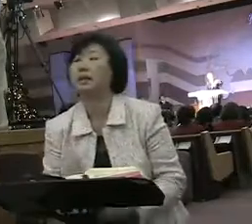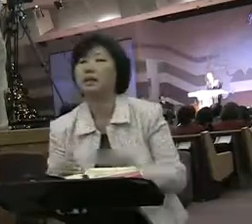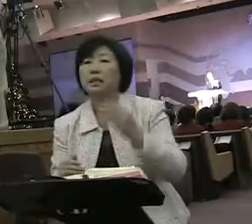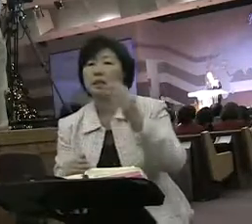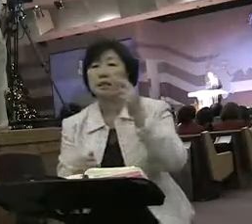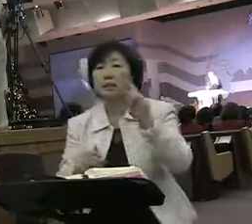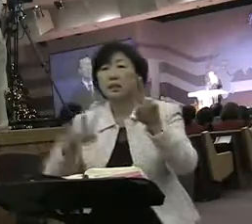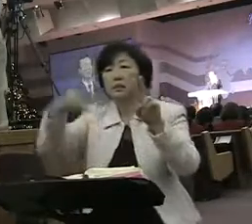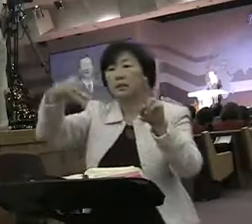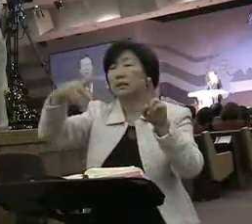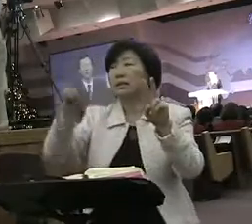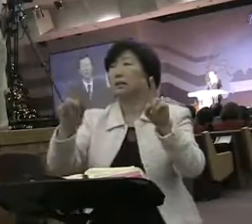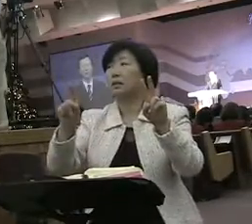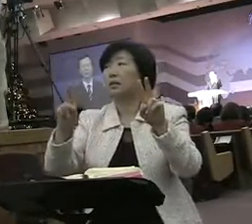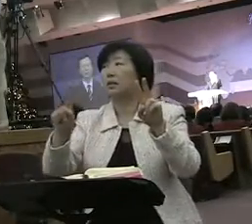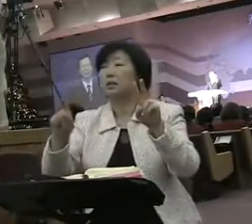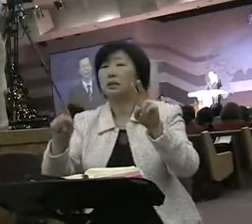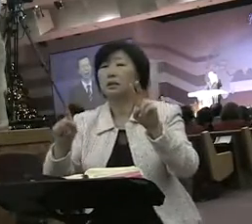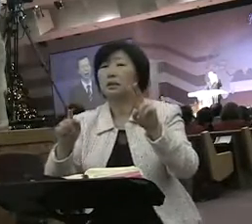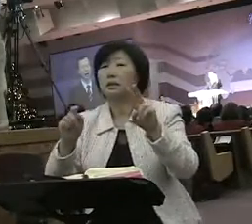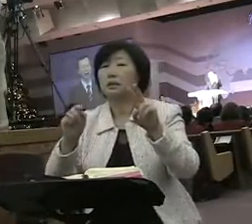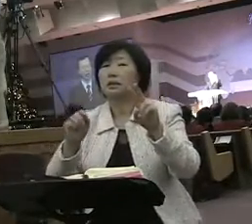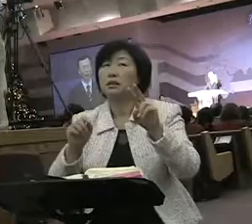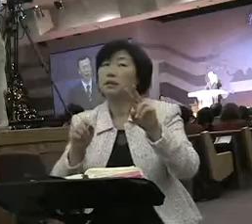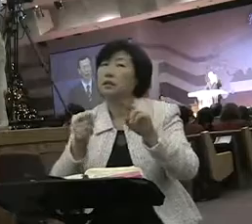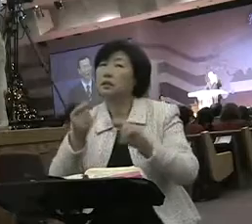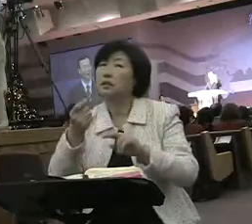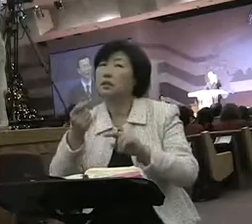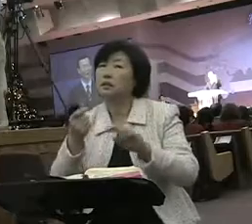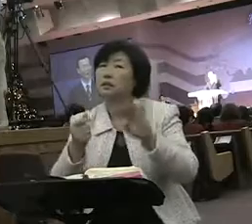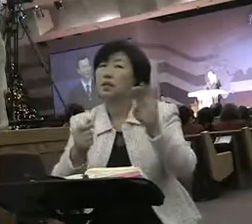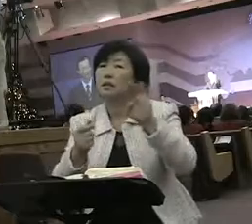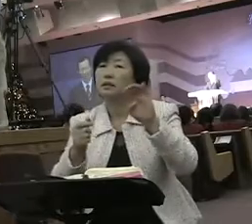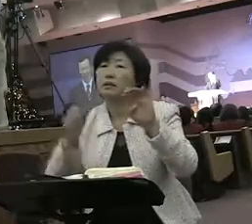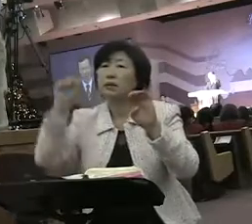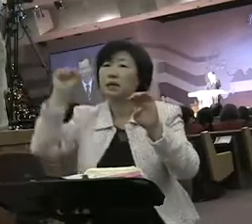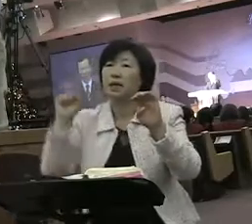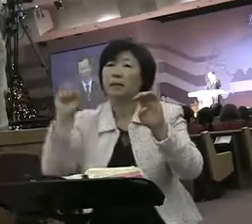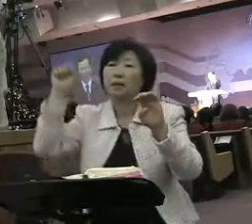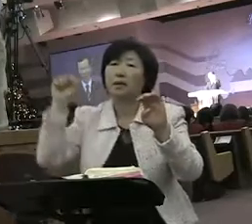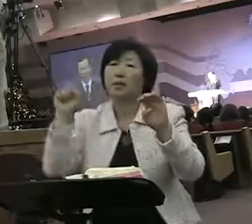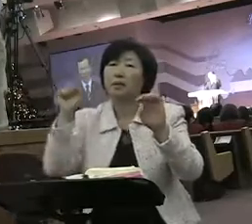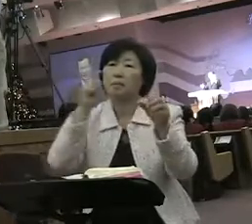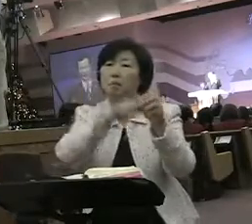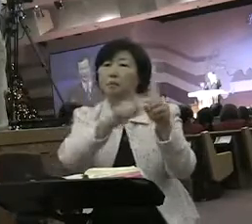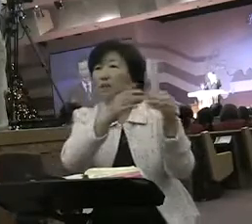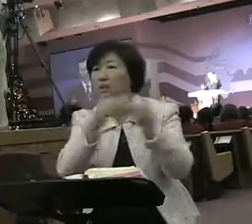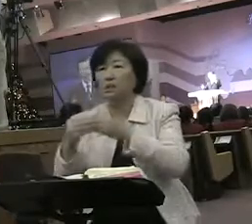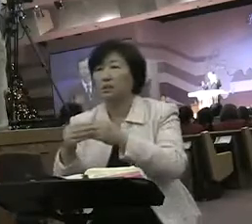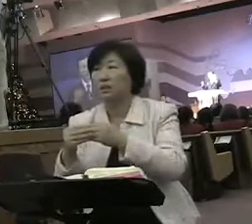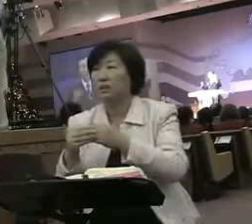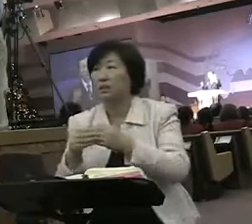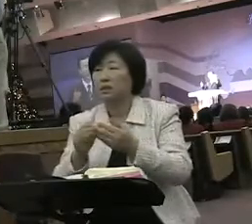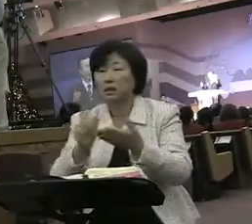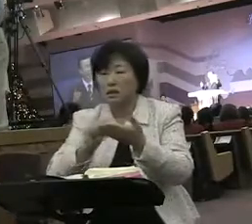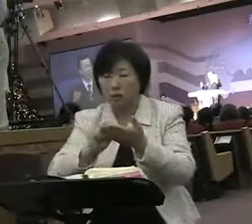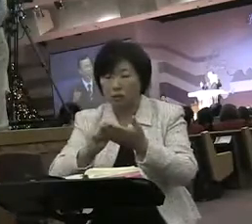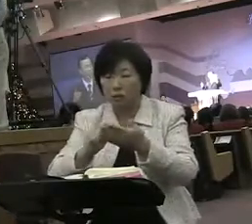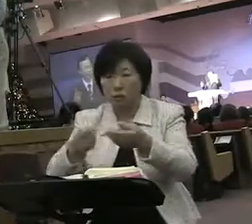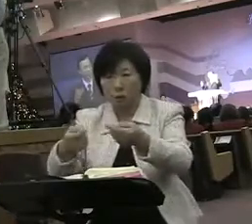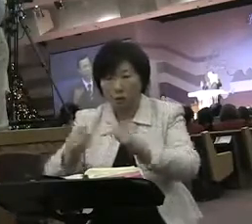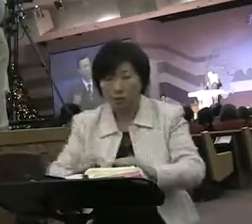제2차 목적이 이끄는 작은 40일 캠페인을 우리가 앞두고 또한 등록을 받고 있습니다. 우리가 이 세상에 왜